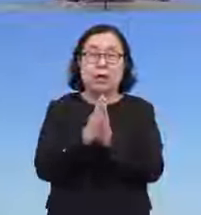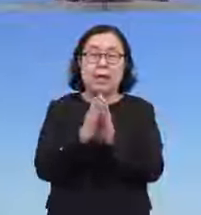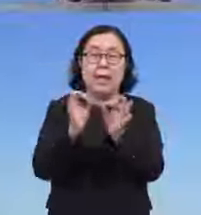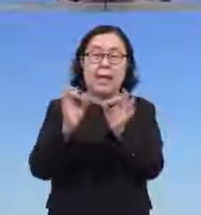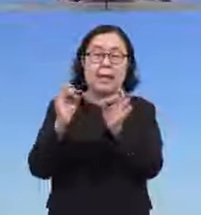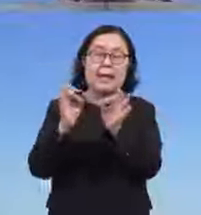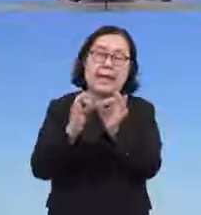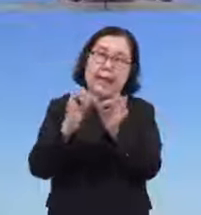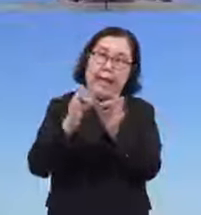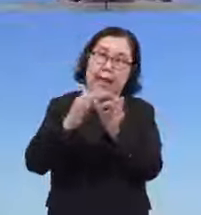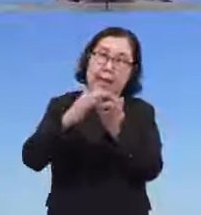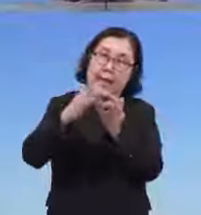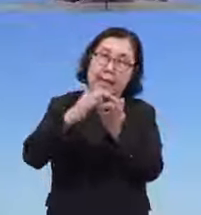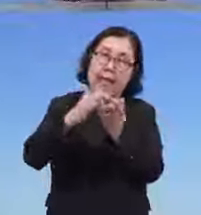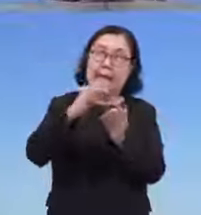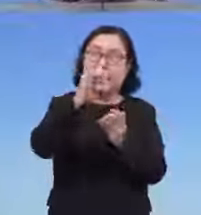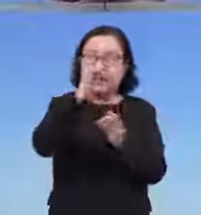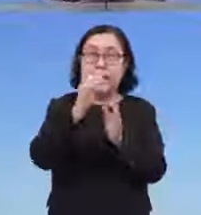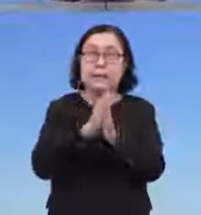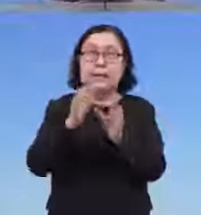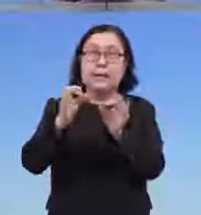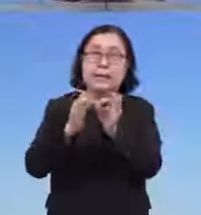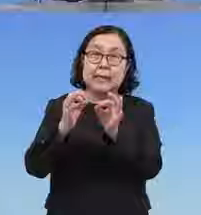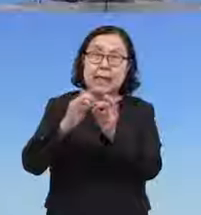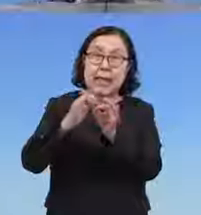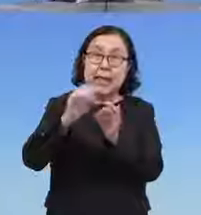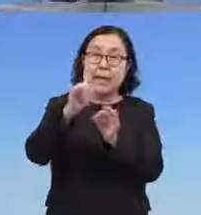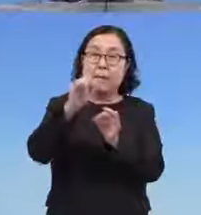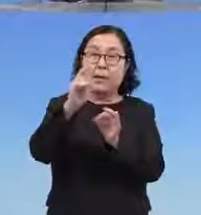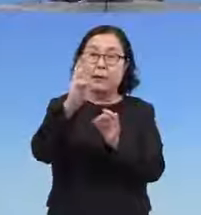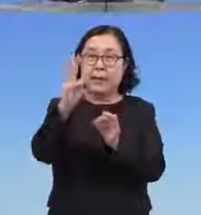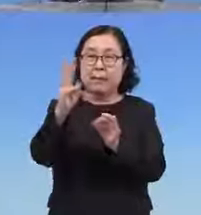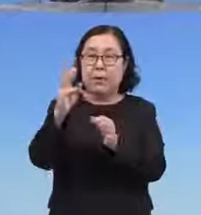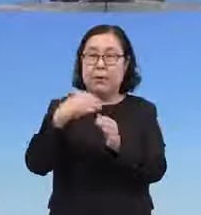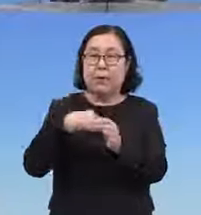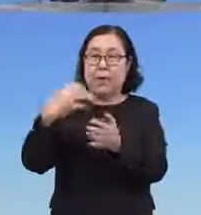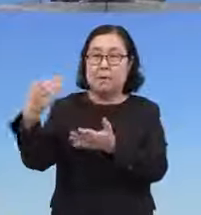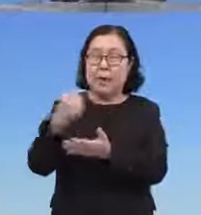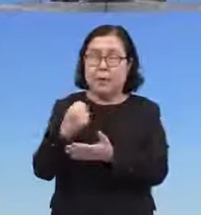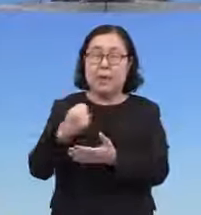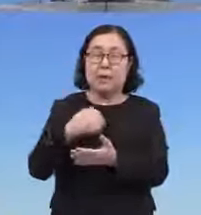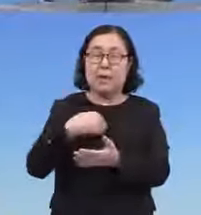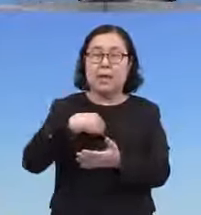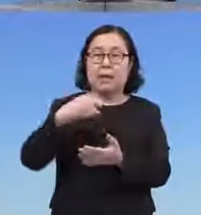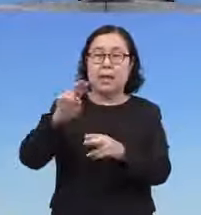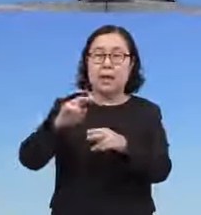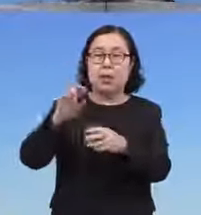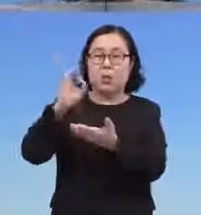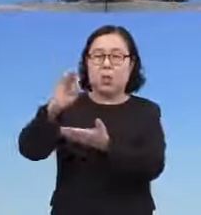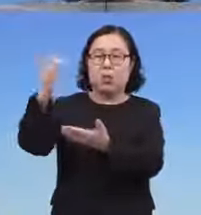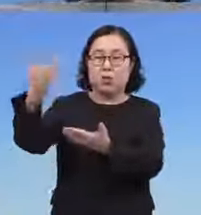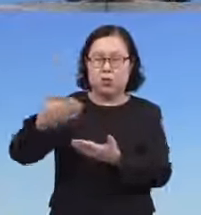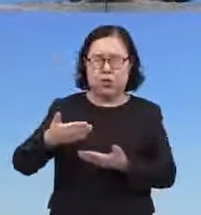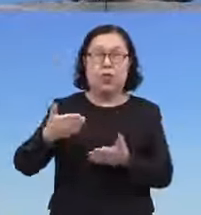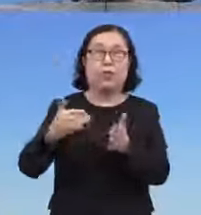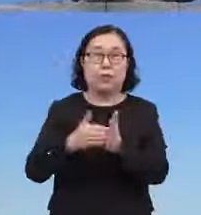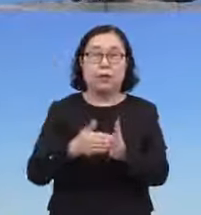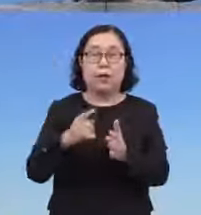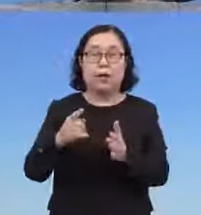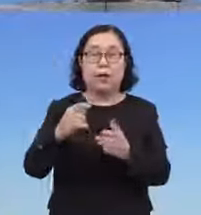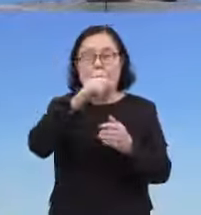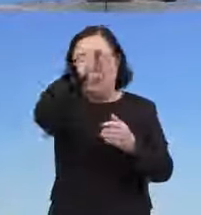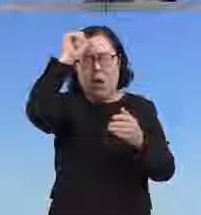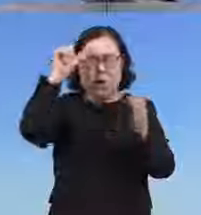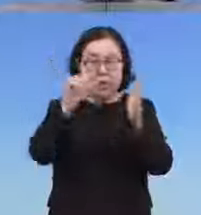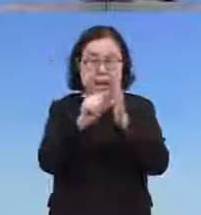누나들이에요. 미국에도 개가 있습니다. 이 누나들이 개 1번, 2번, 3번을 타가지고 저한테 주신 거예요.